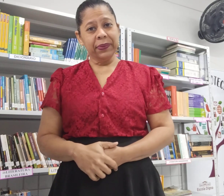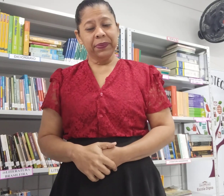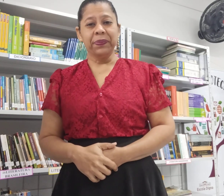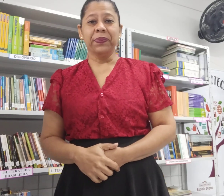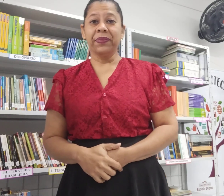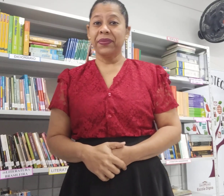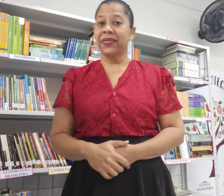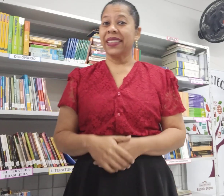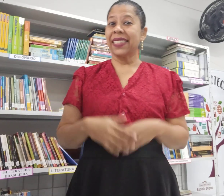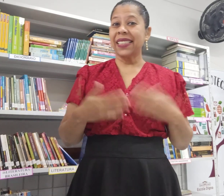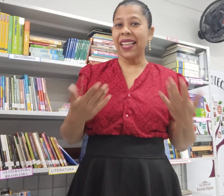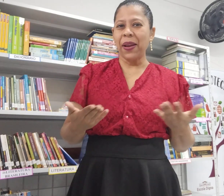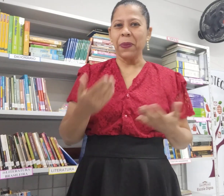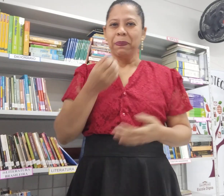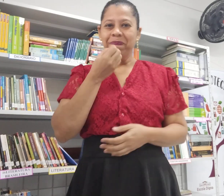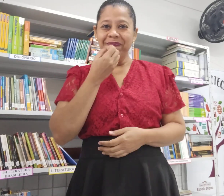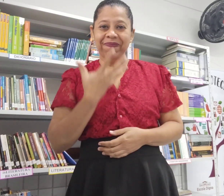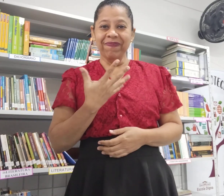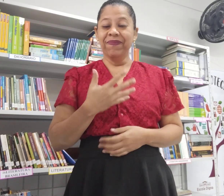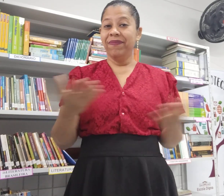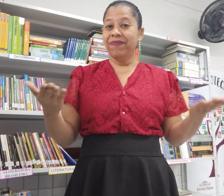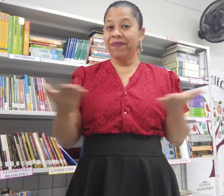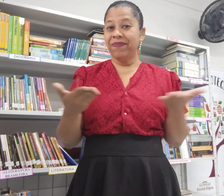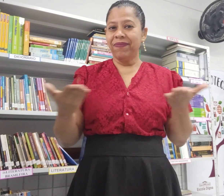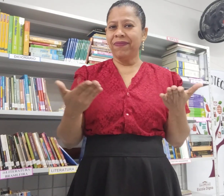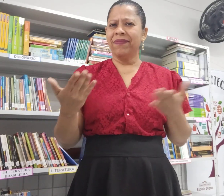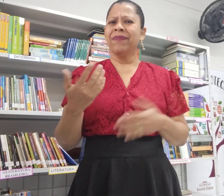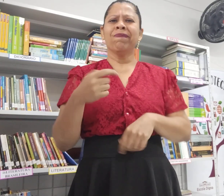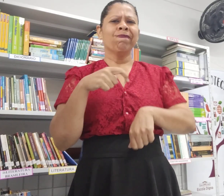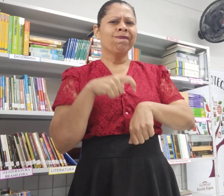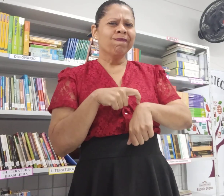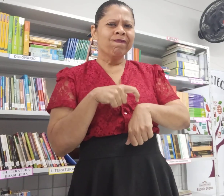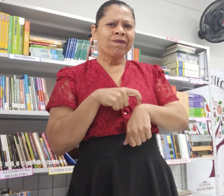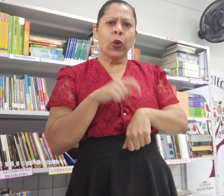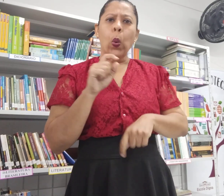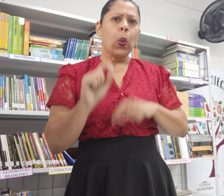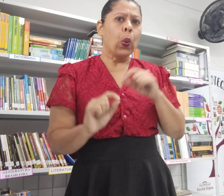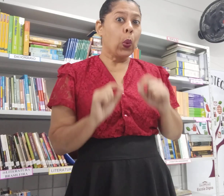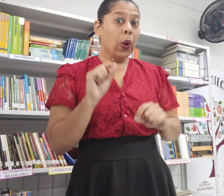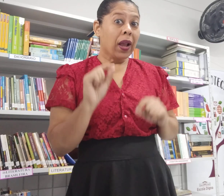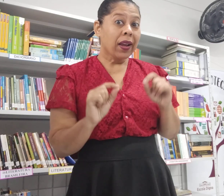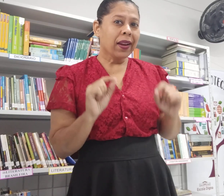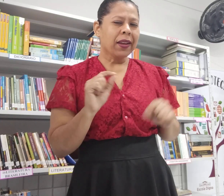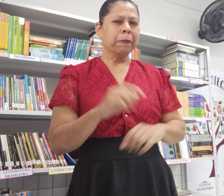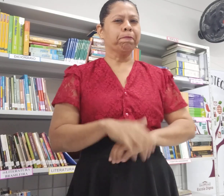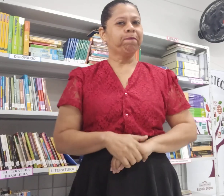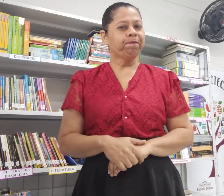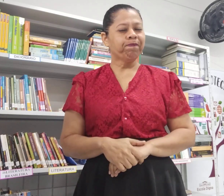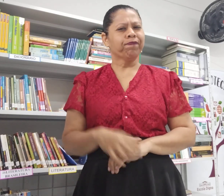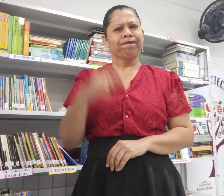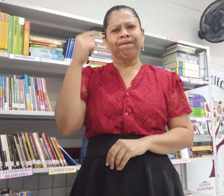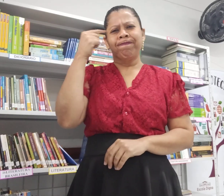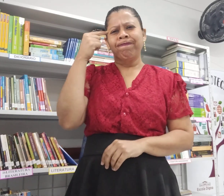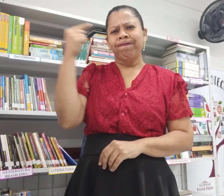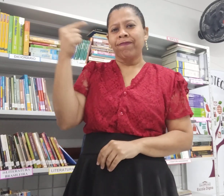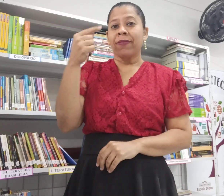Bom, vamos ter nesse momento um tempinho para ter uma ideia mais geral sobre a